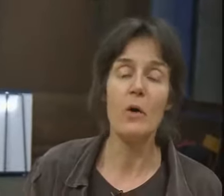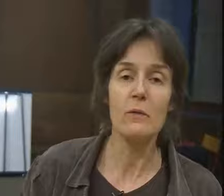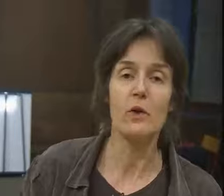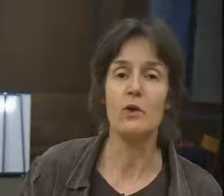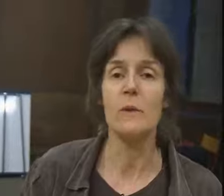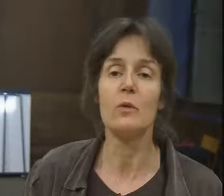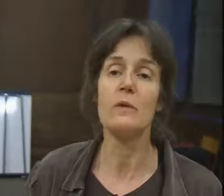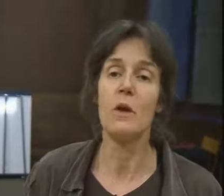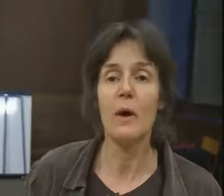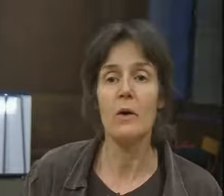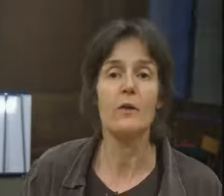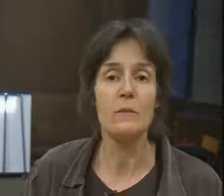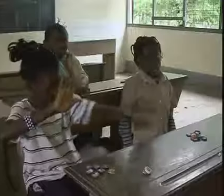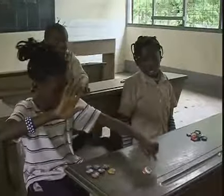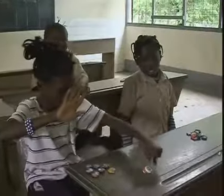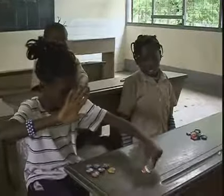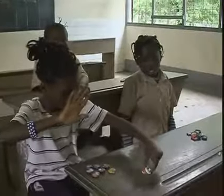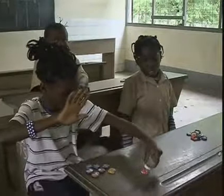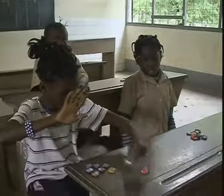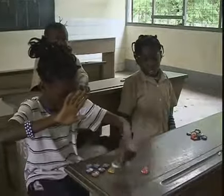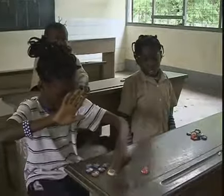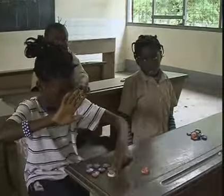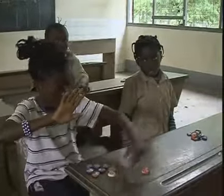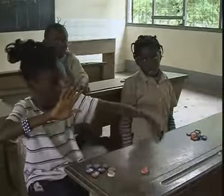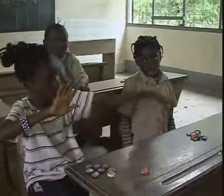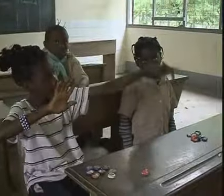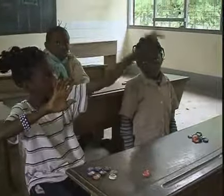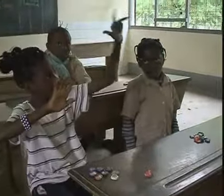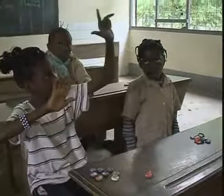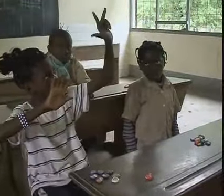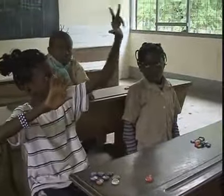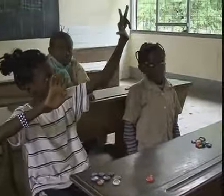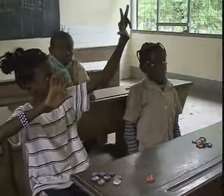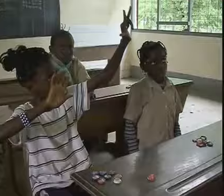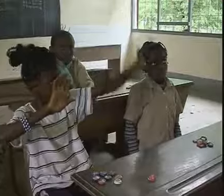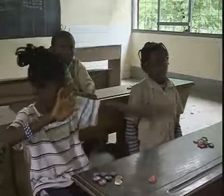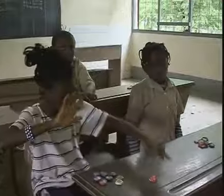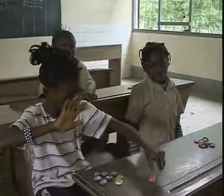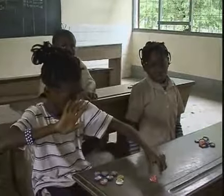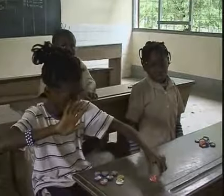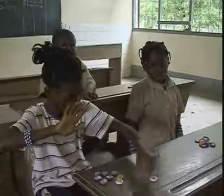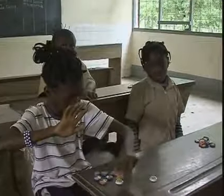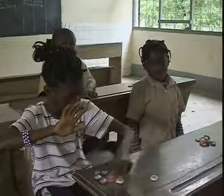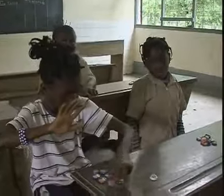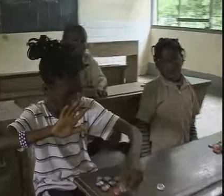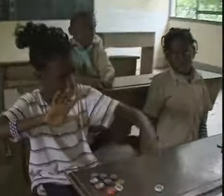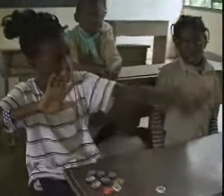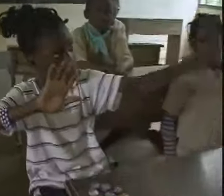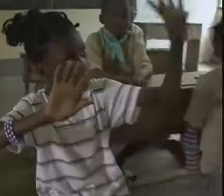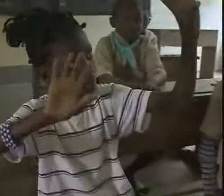vont leur transmettre, ou si leurs parents la transmettent, c'est qu'ils sont entendants, ils vont l'apprendre et donc le mode de transmission est tout à fait atypique. Une